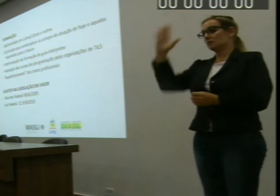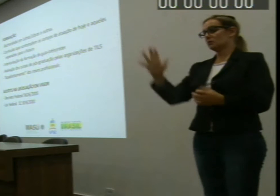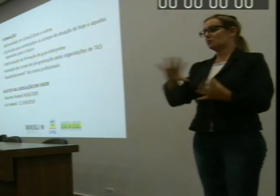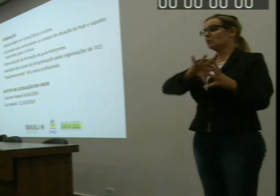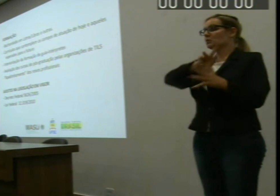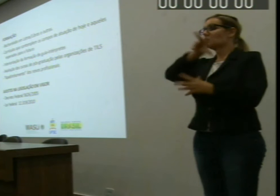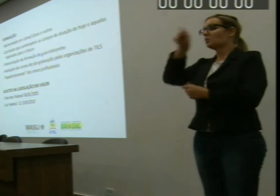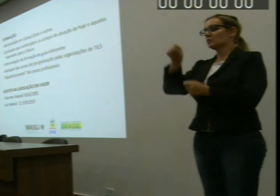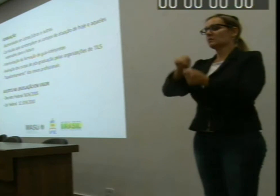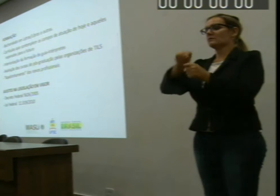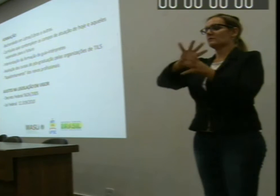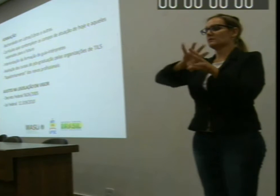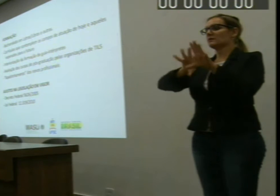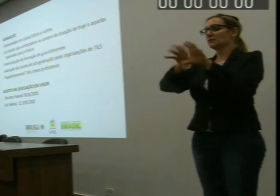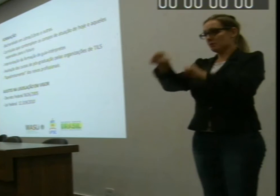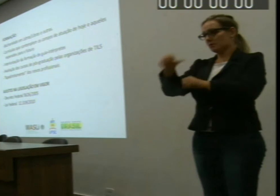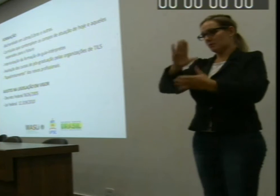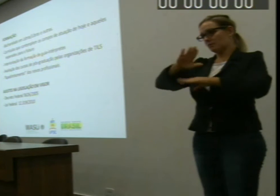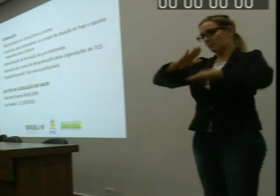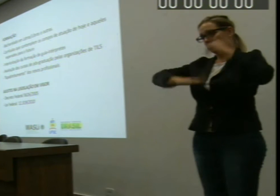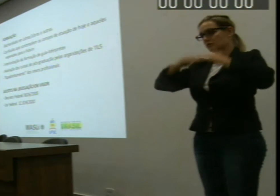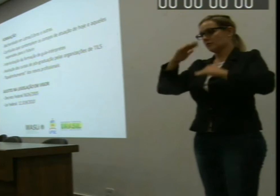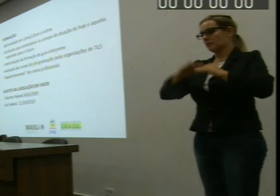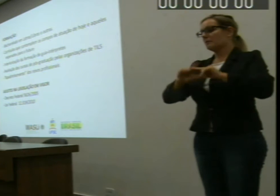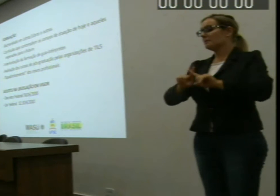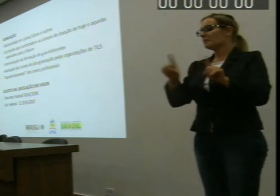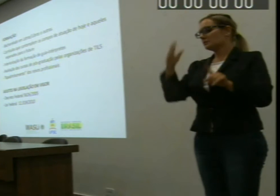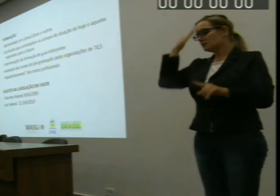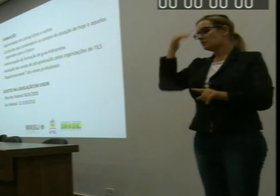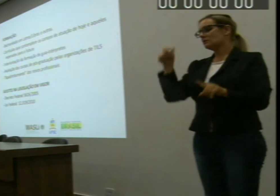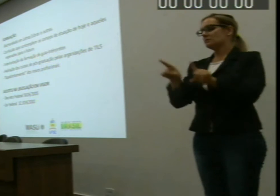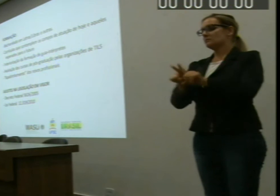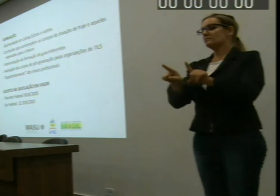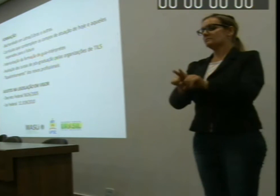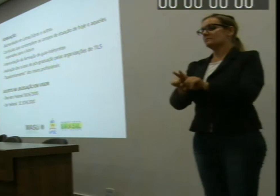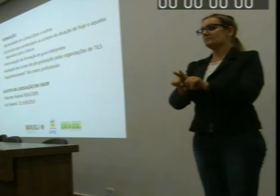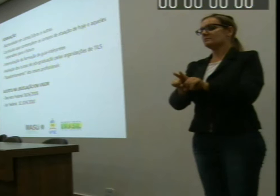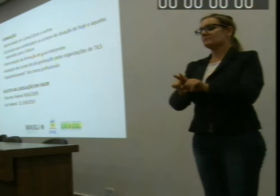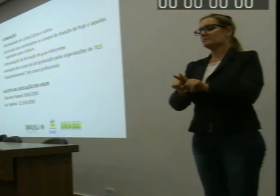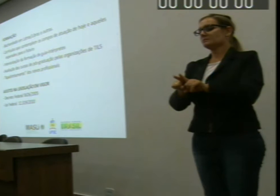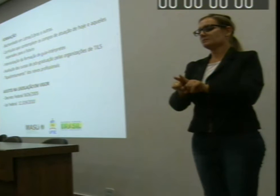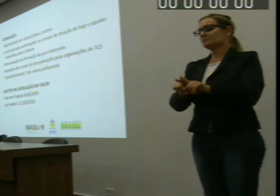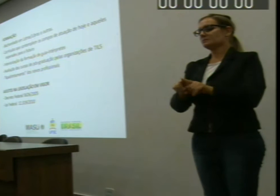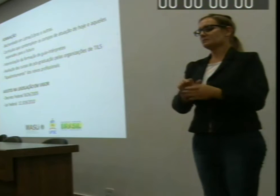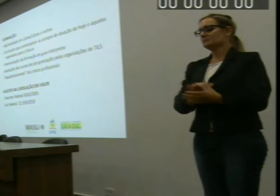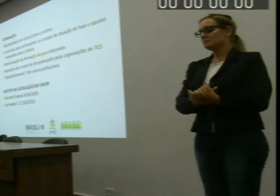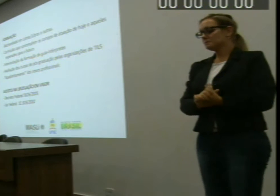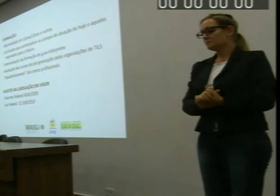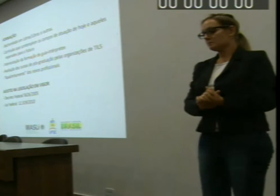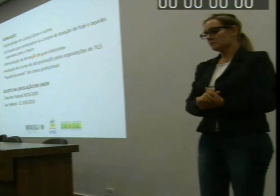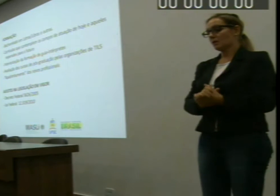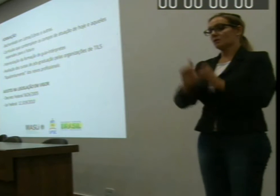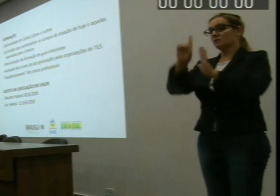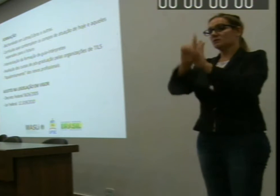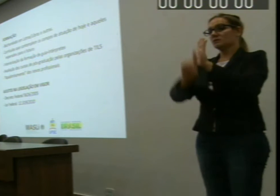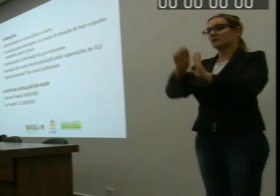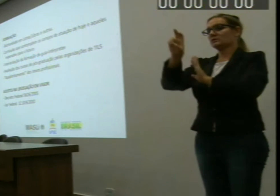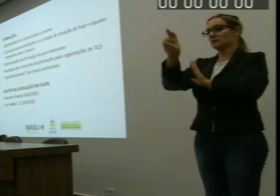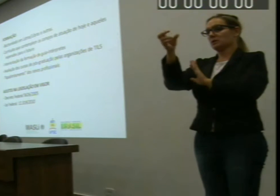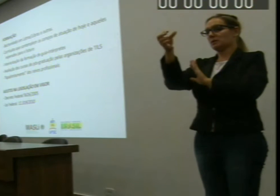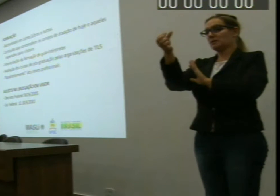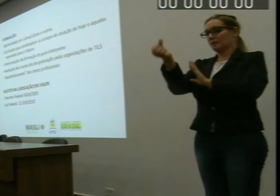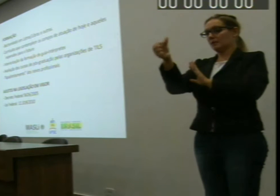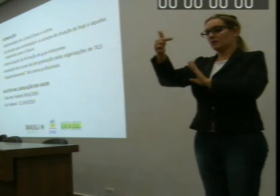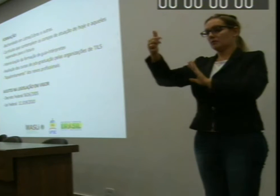Brasil inteiro mas a gente sabe também que o o o decreto 5626 prevê